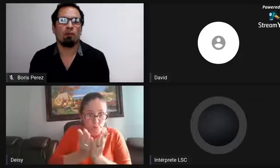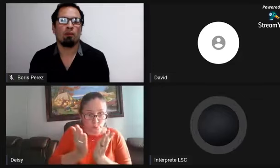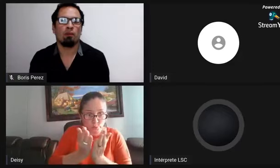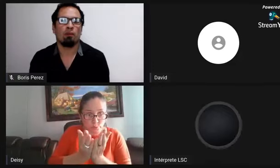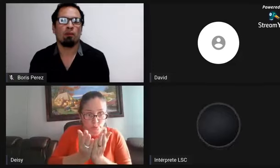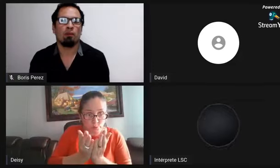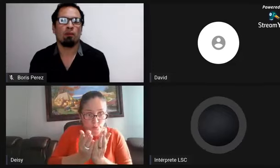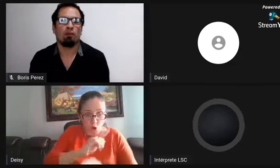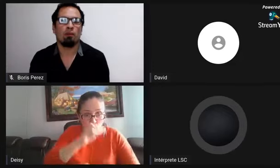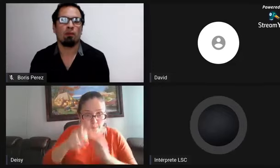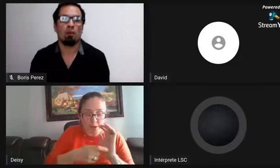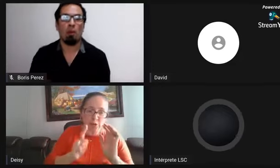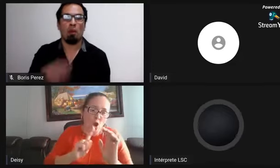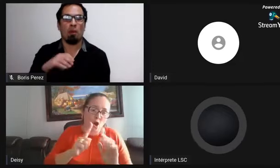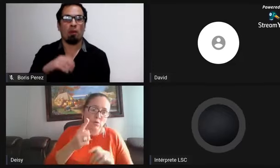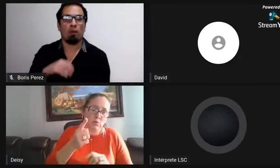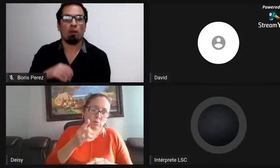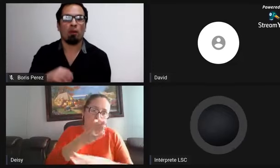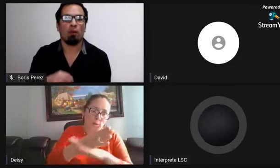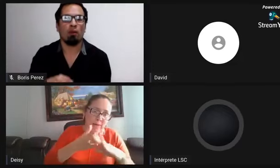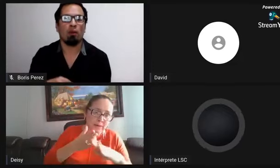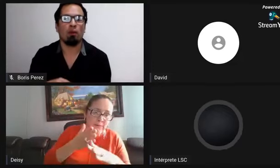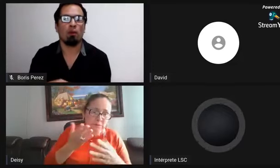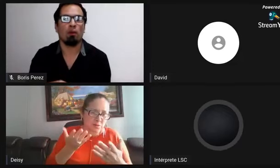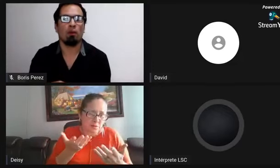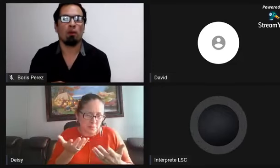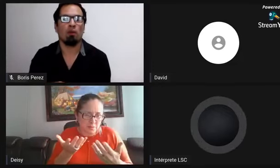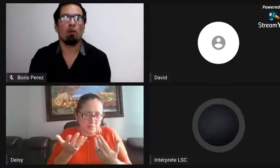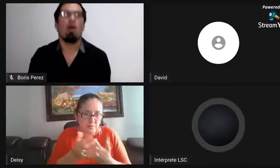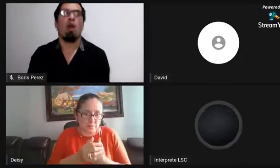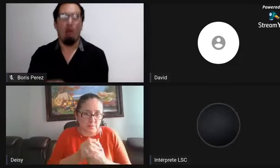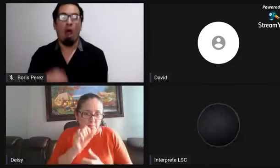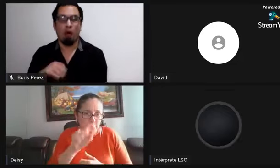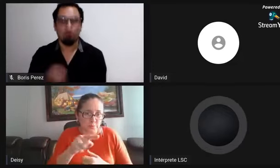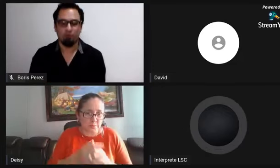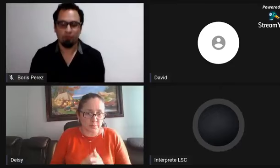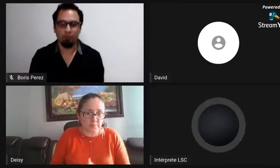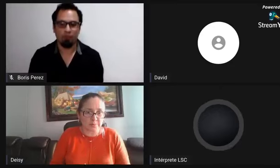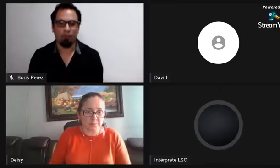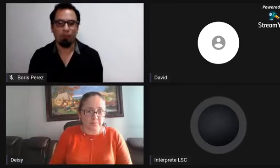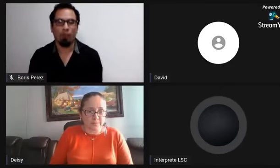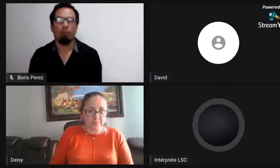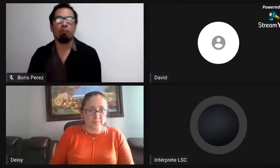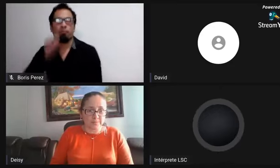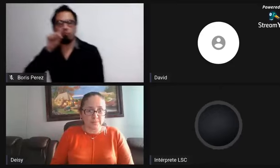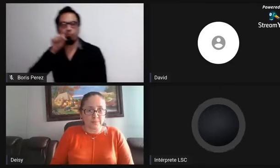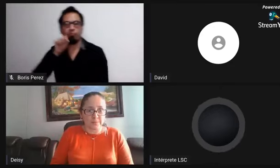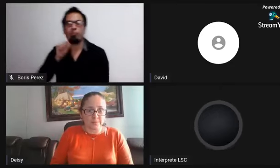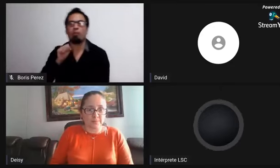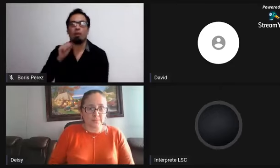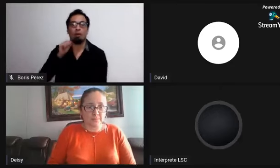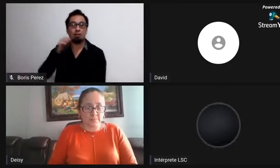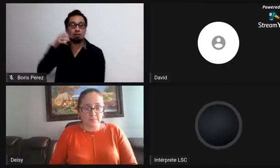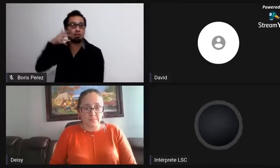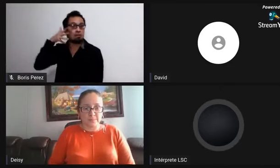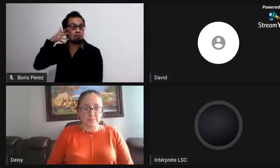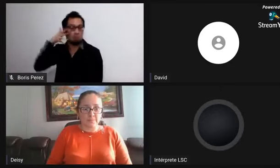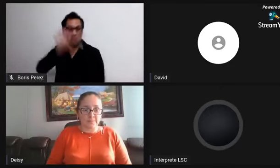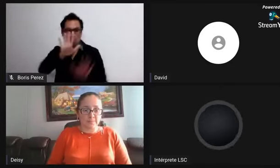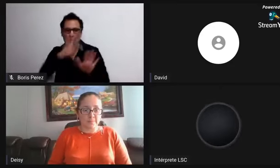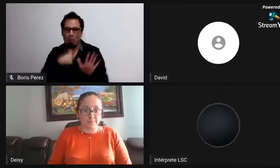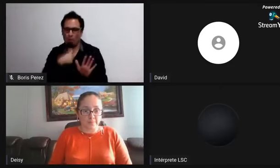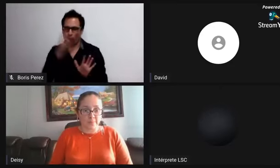estudió ahí, también otros expresidentes. ¿Cómo es que llegaron allá al Colegio Mayor